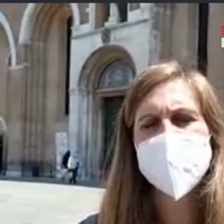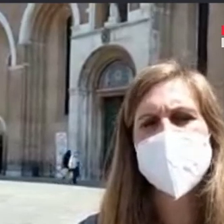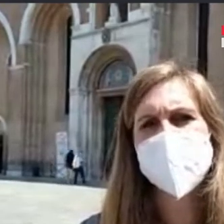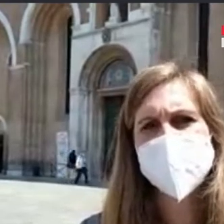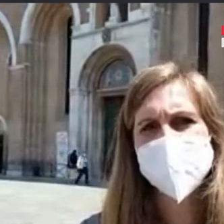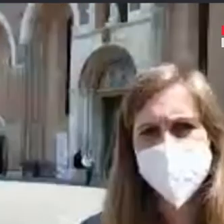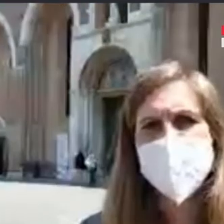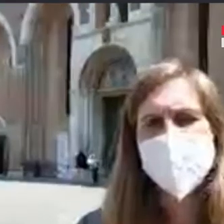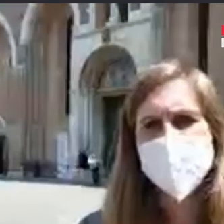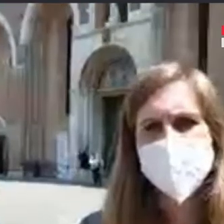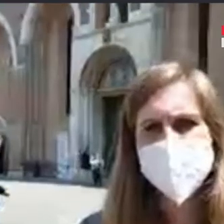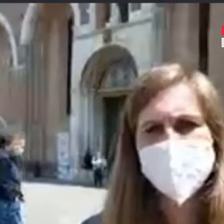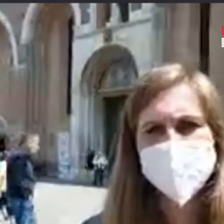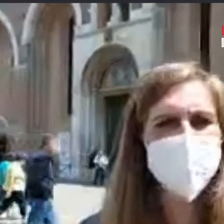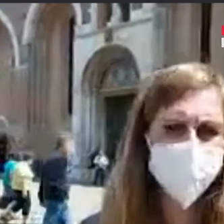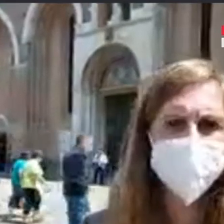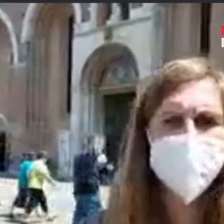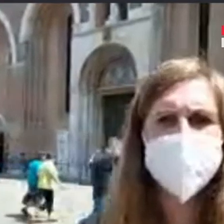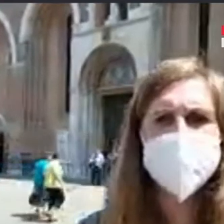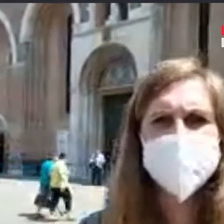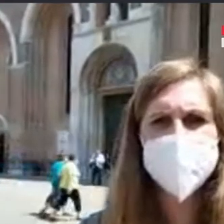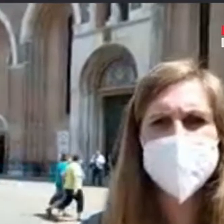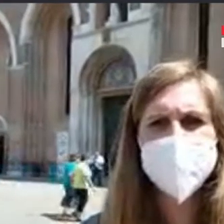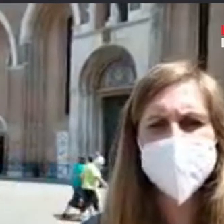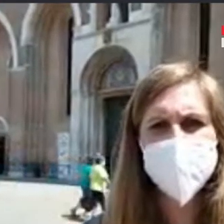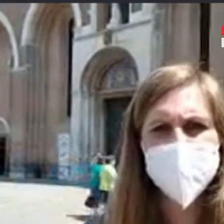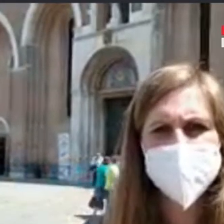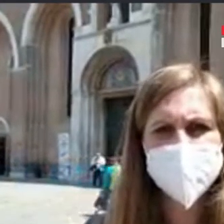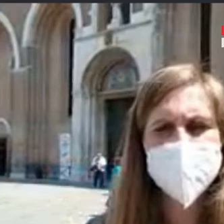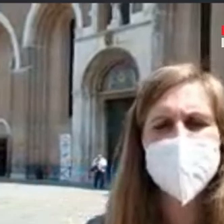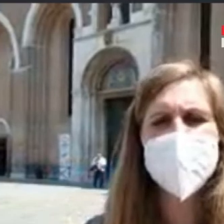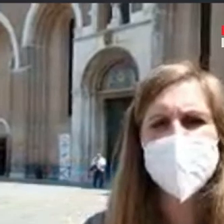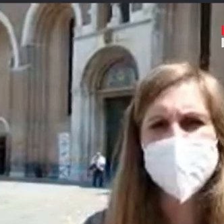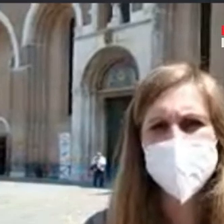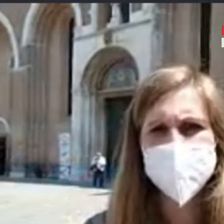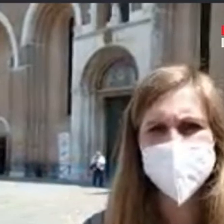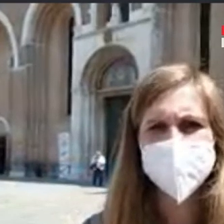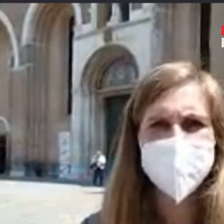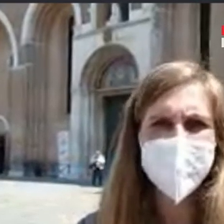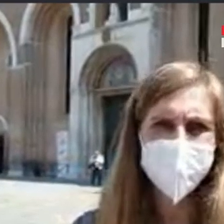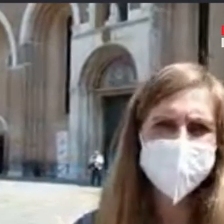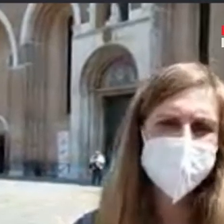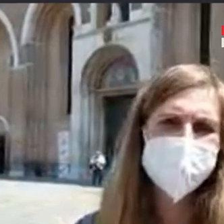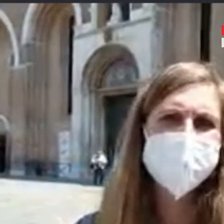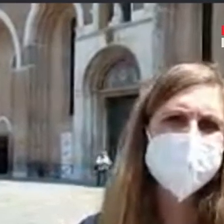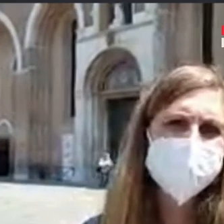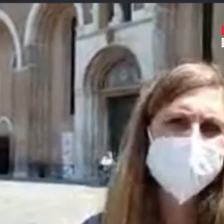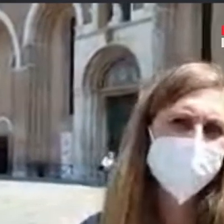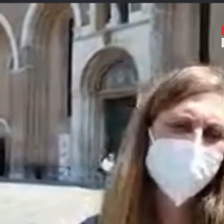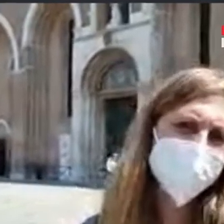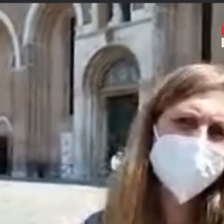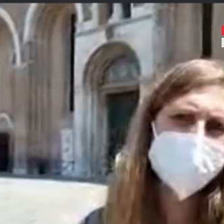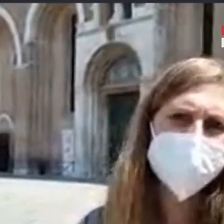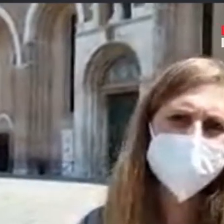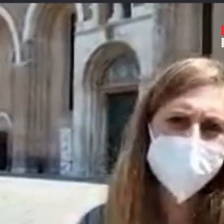attività commerciali che stanno ripartendo, attività economiche che stanno ripartendo, poi davanti al Comune e all'Università. Questi momenti salienti,